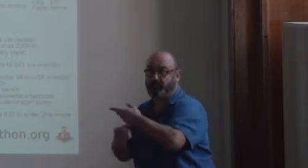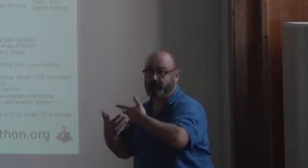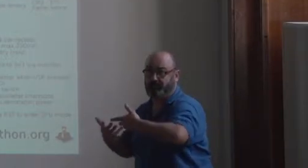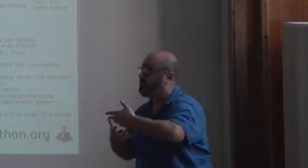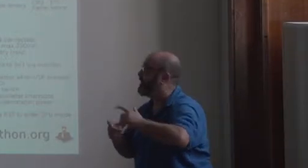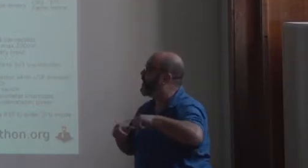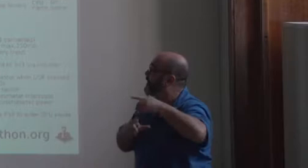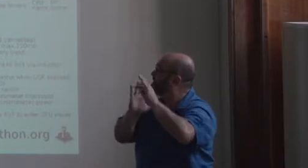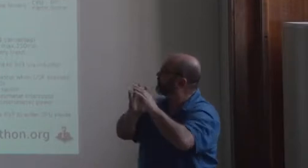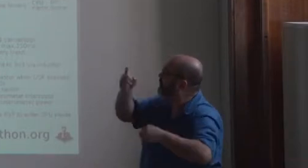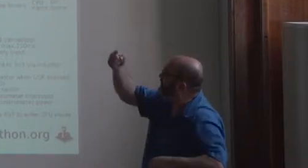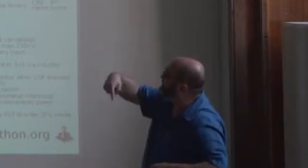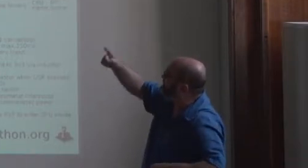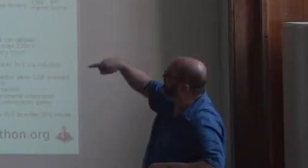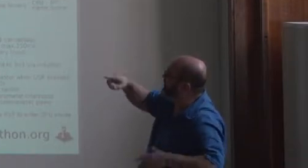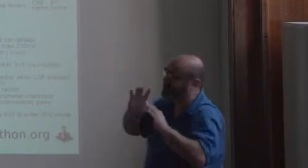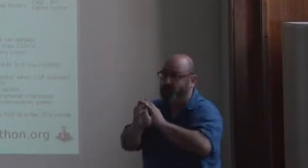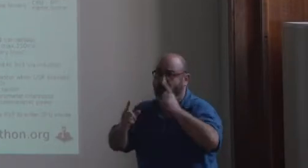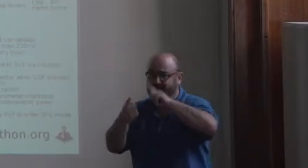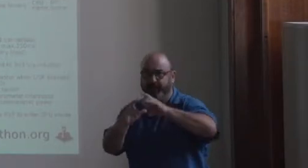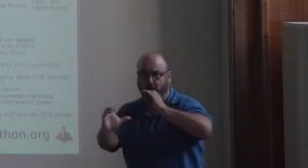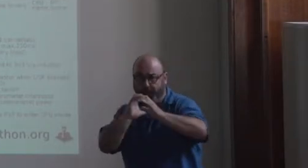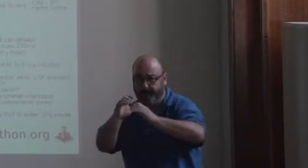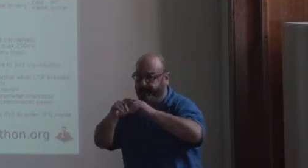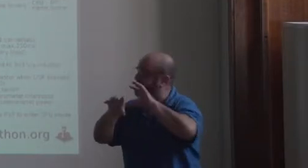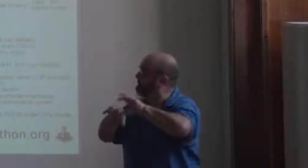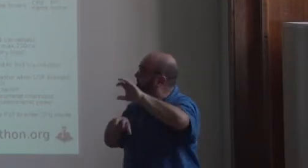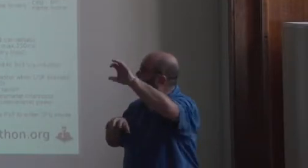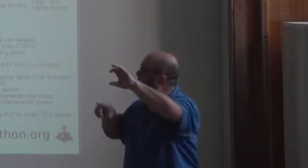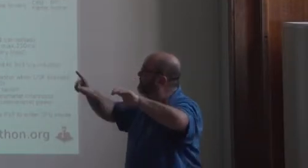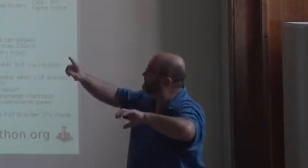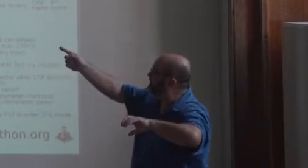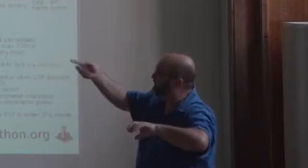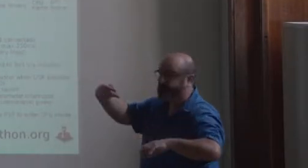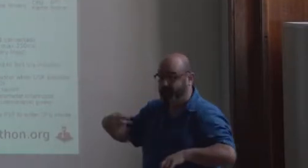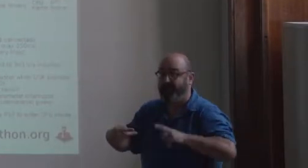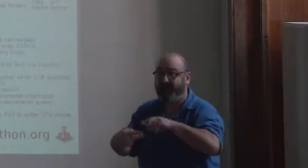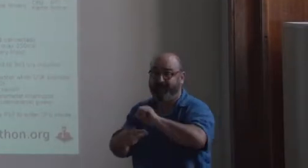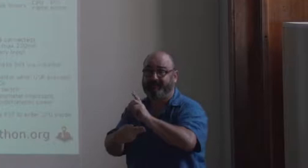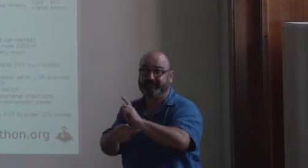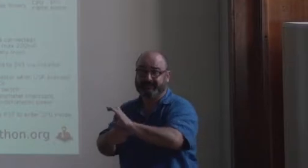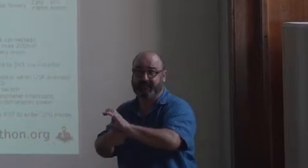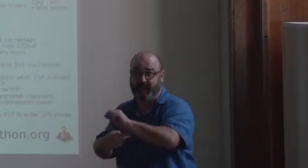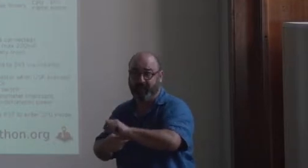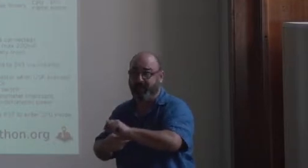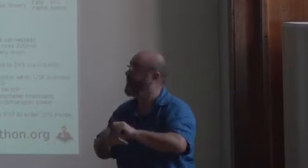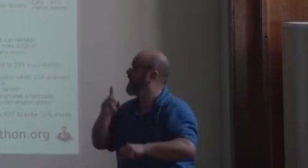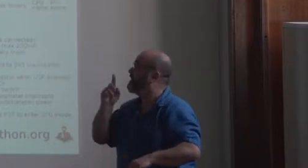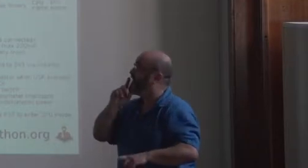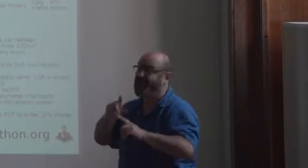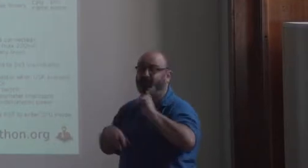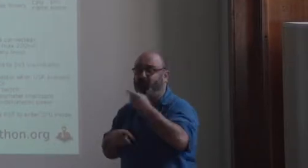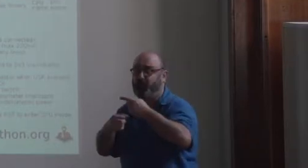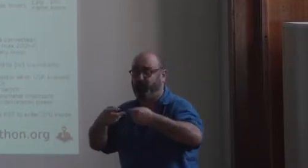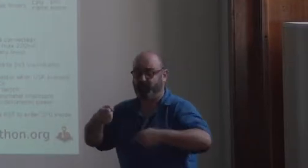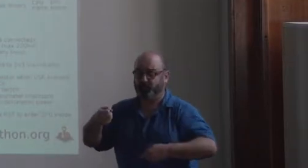fonctionnalités. Et alors il y a toutes des fonctionnalités de communication, etc., qui sont liées. Certaines ont l'ADC, mais c'est en général pas standard sur tous les